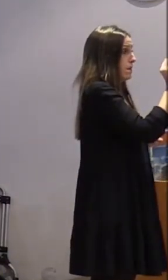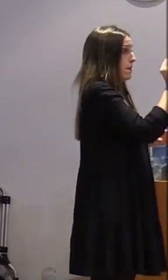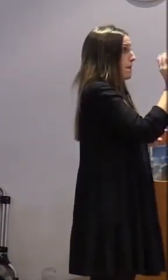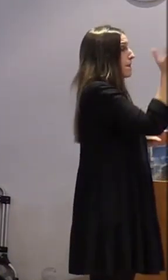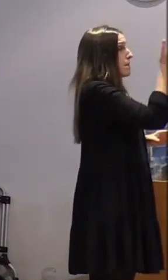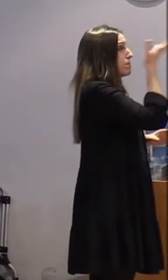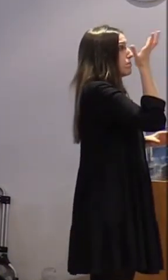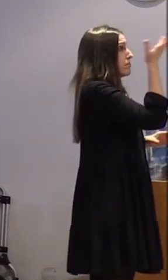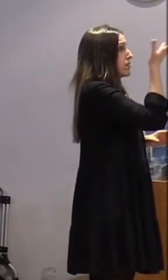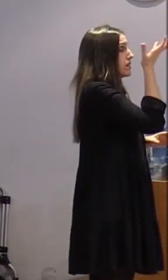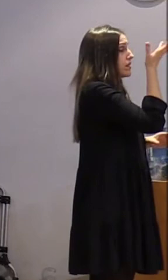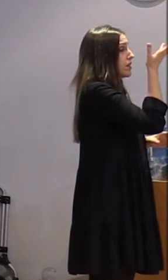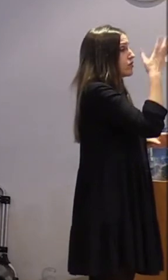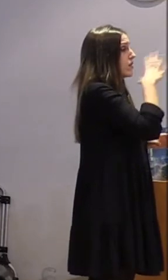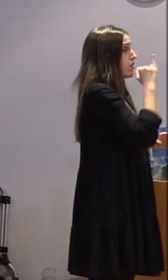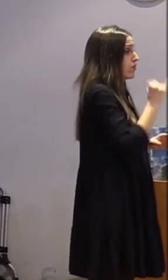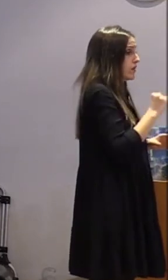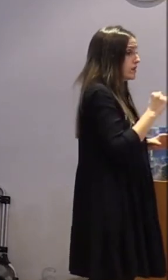azules,